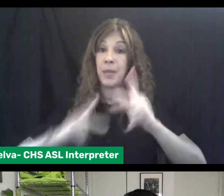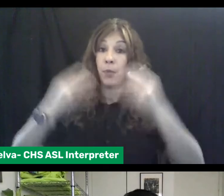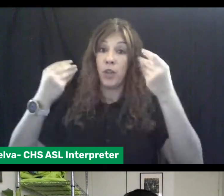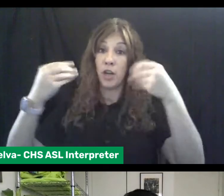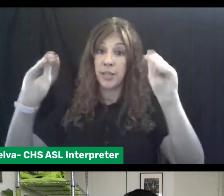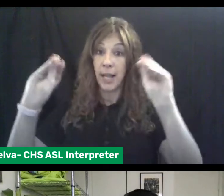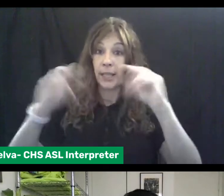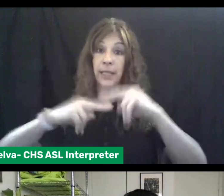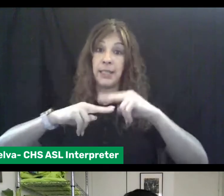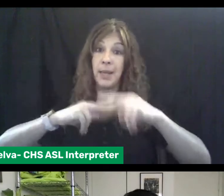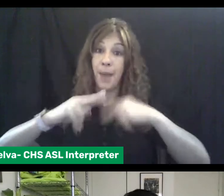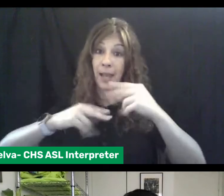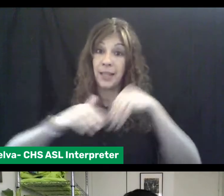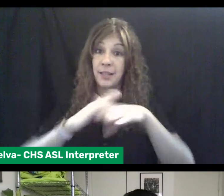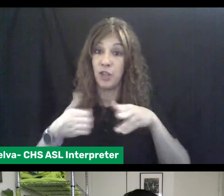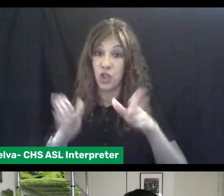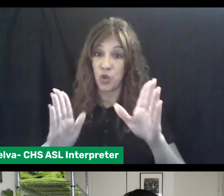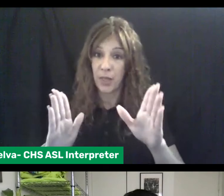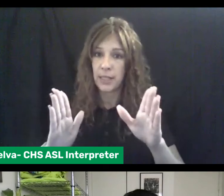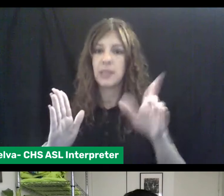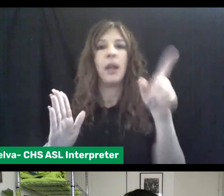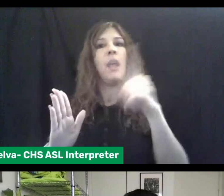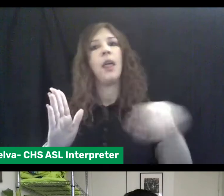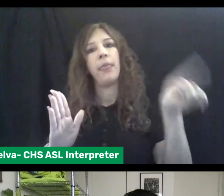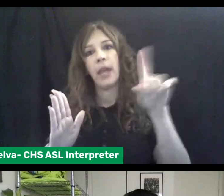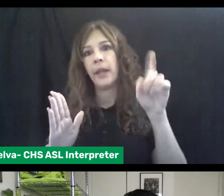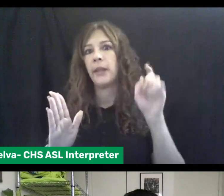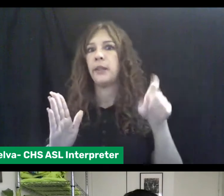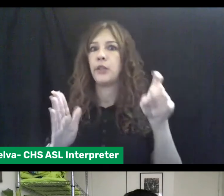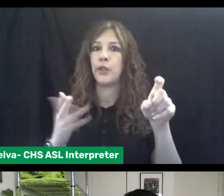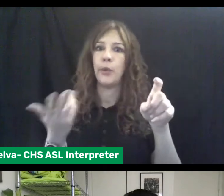tamales en la calle, ¿verdad? Tienen que